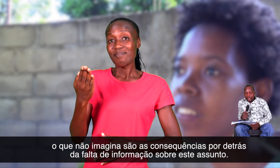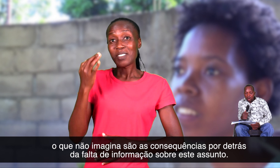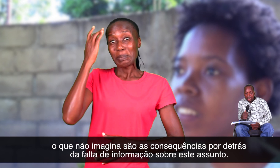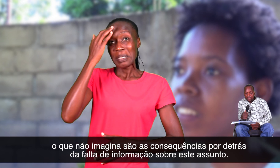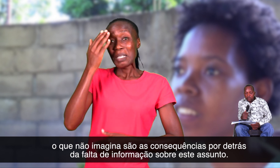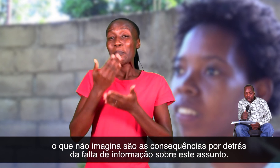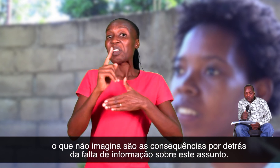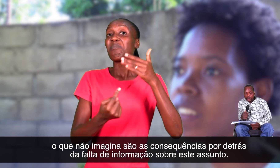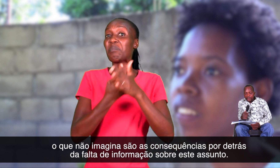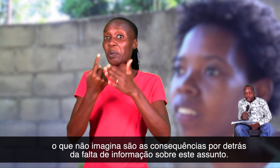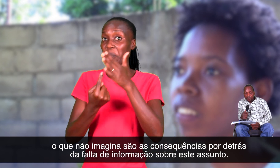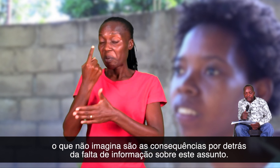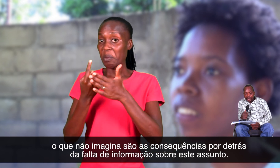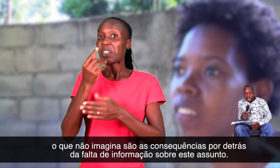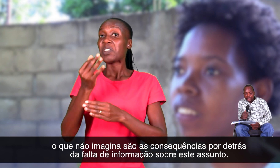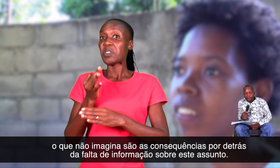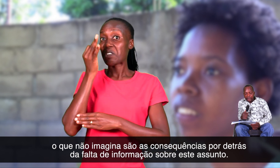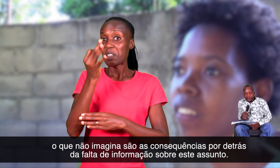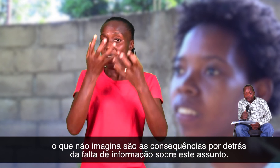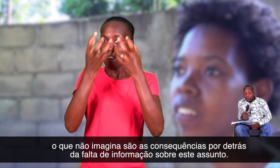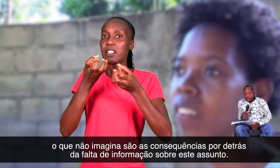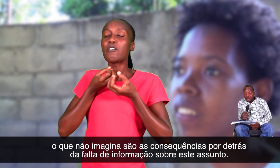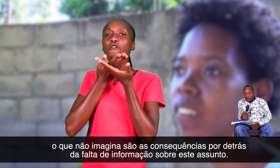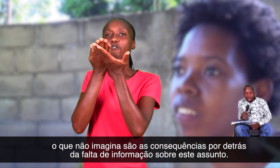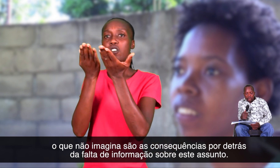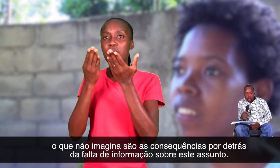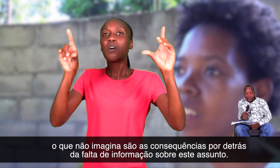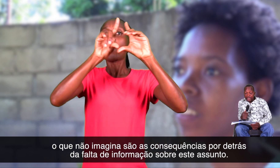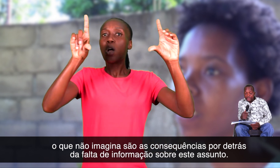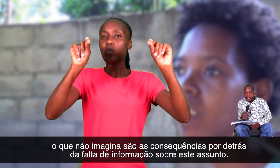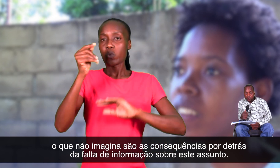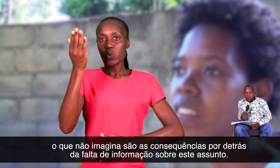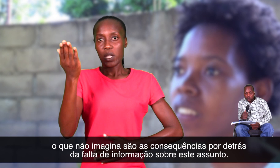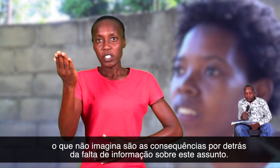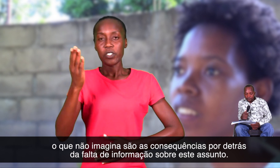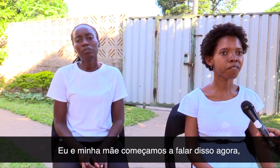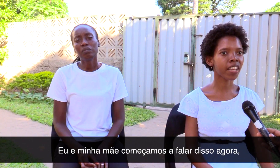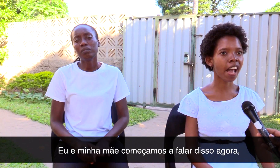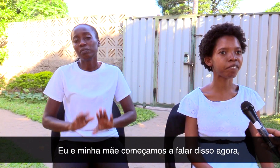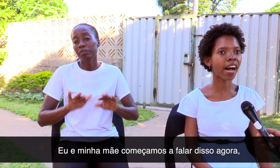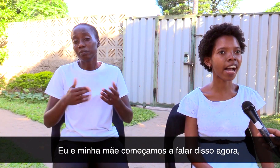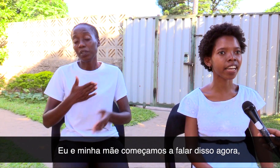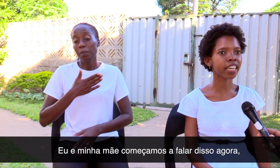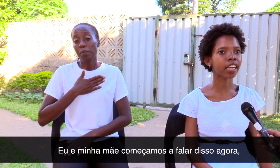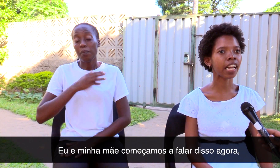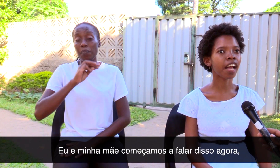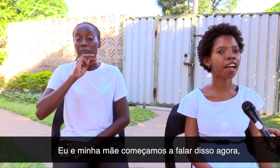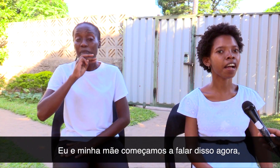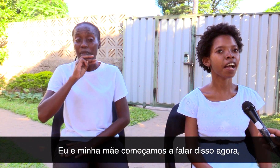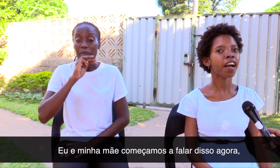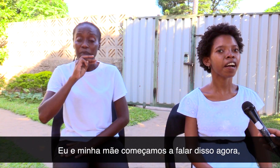imagina são as consequências por detrás da falta de informação sobre este assunto. Minha